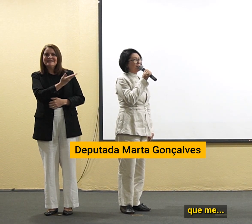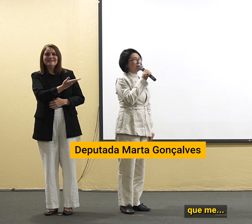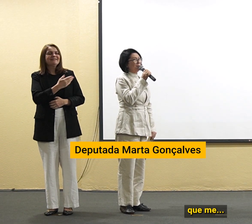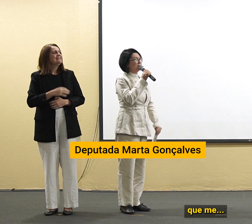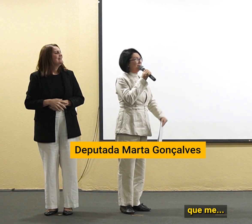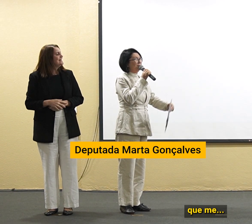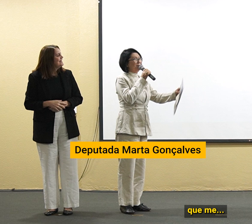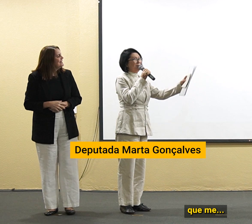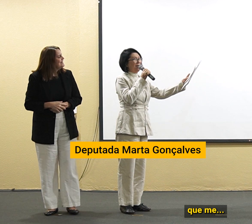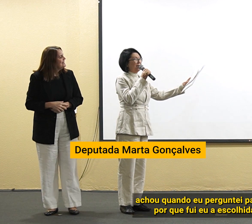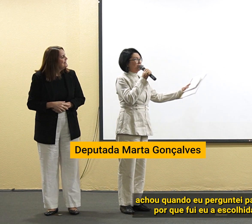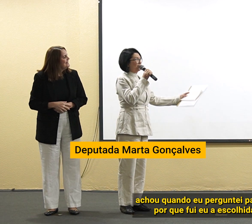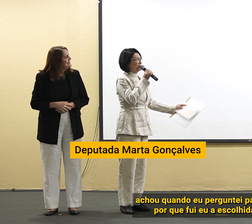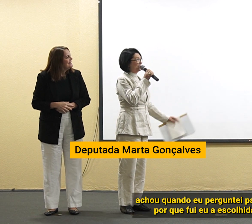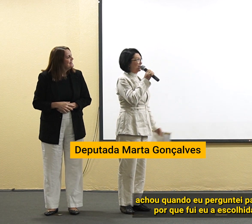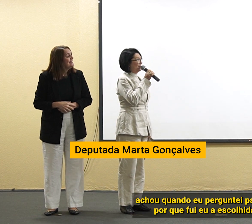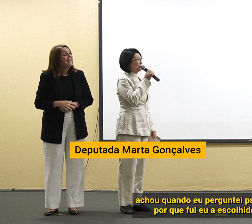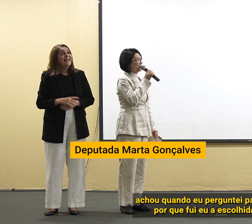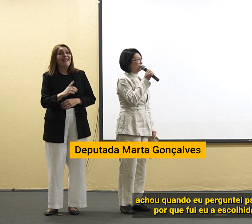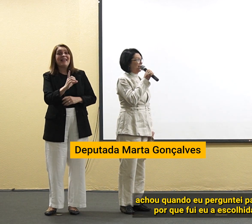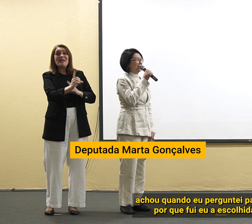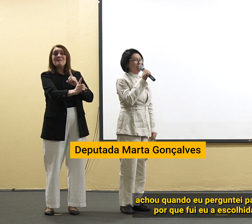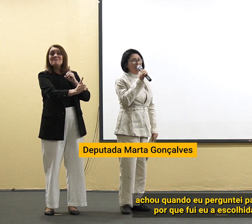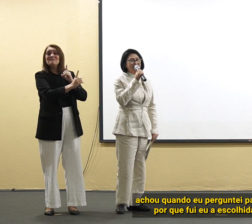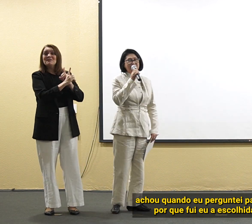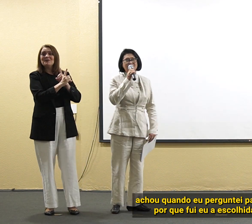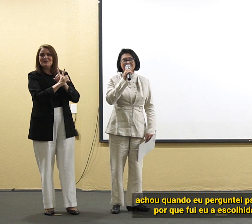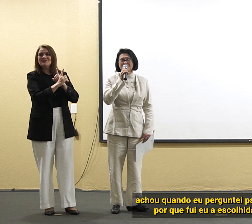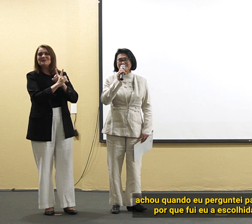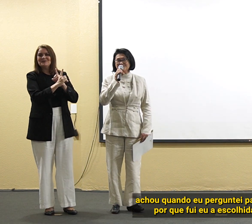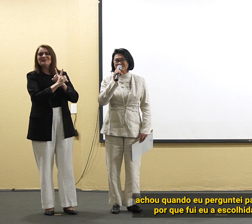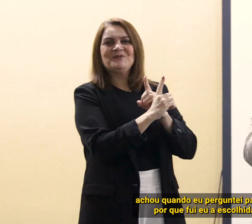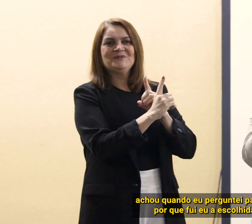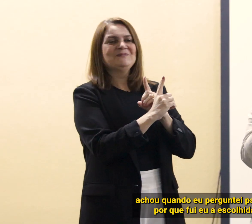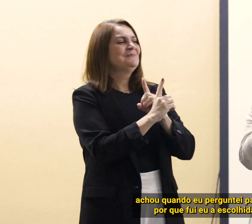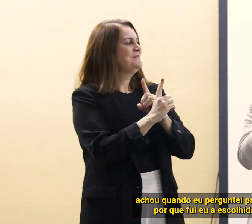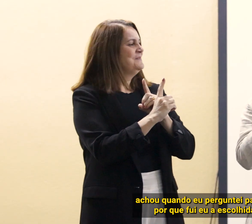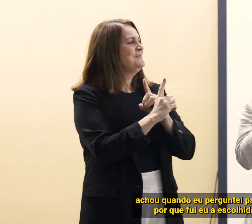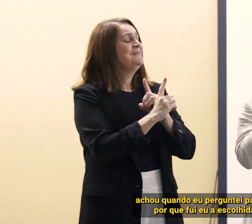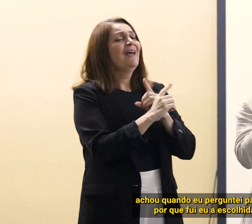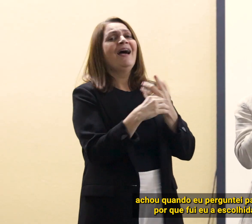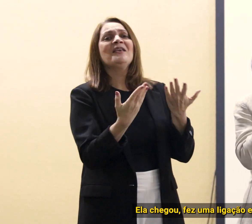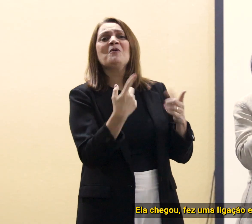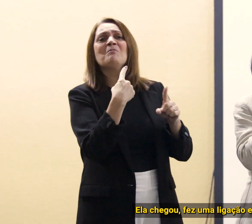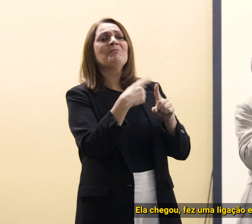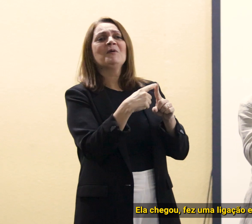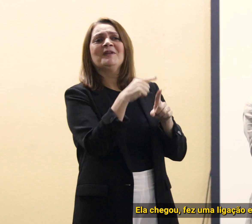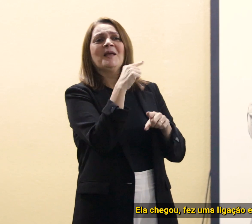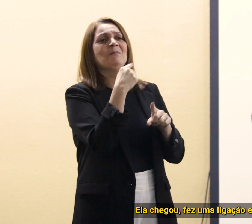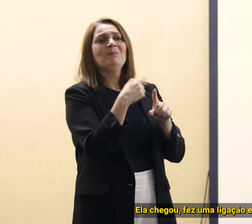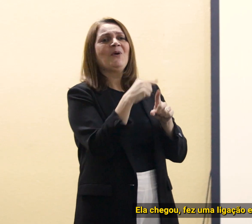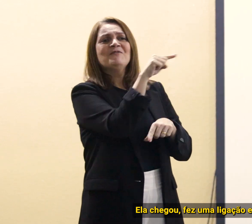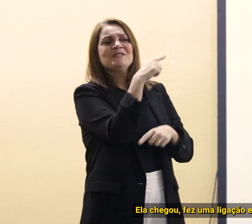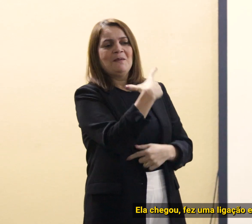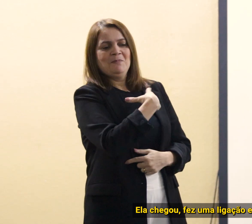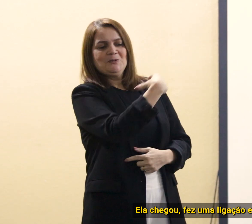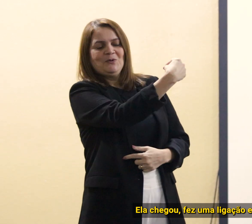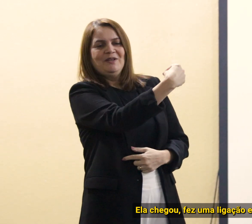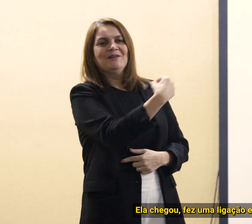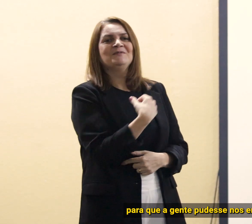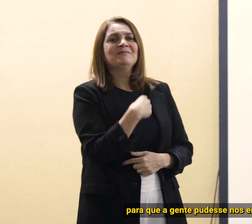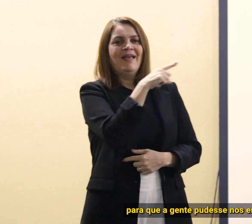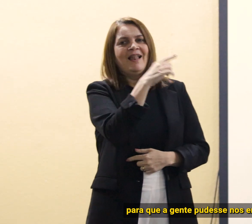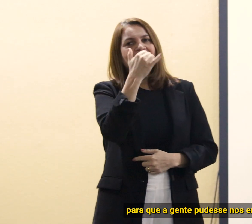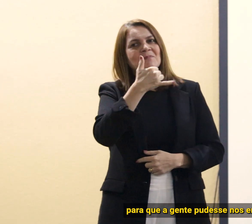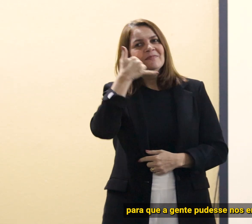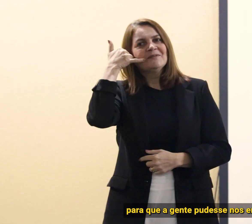me achou, que eu até perguntei para ela por que que fui eu a escolhida. Ela chegou, fez uma ligação e